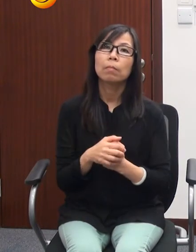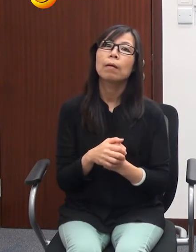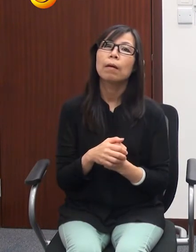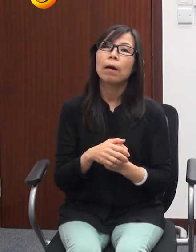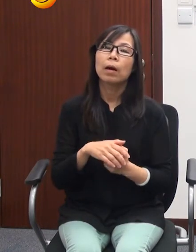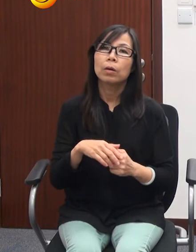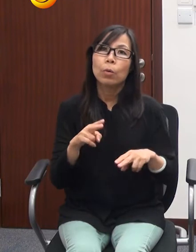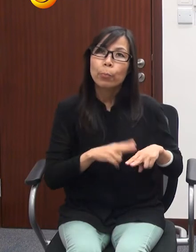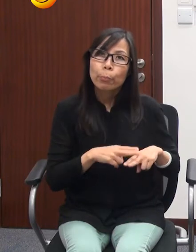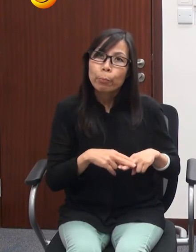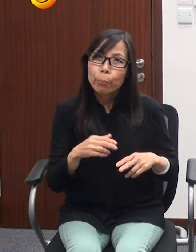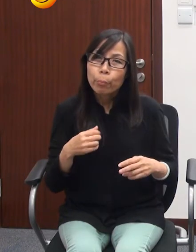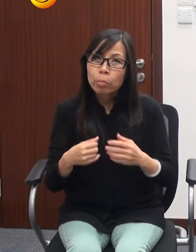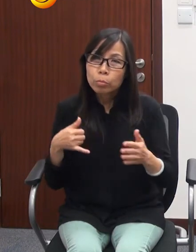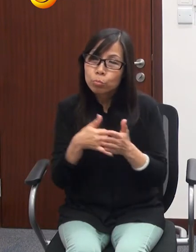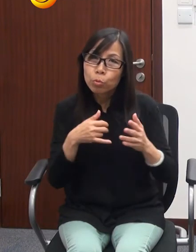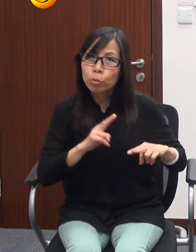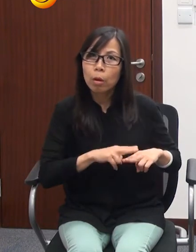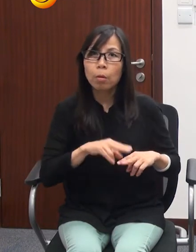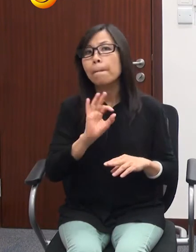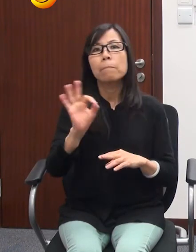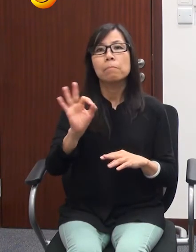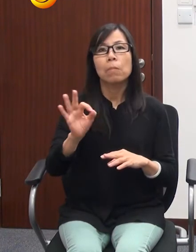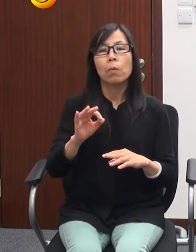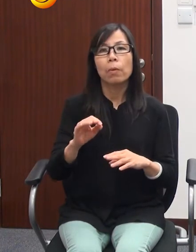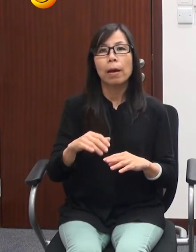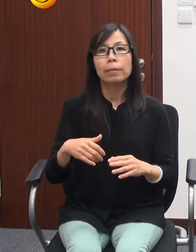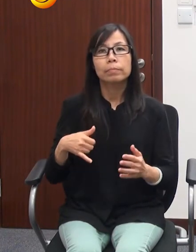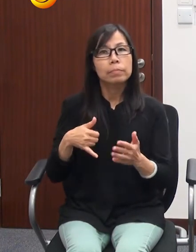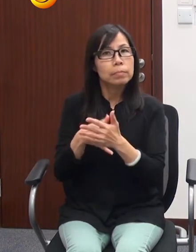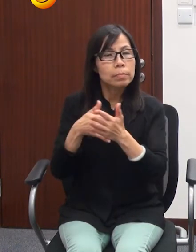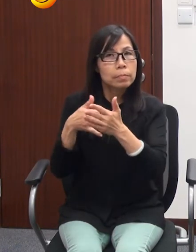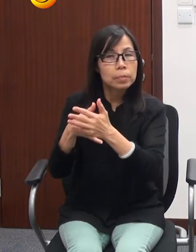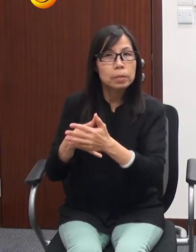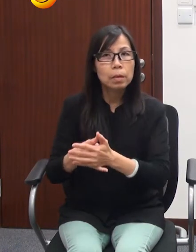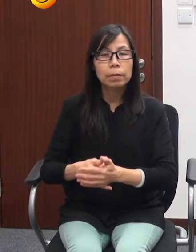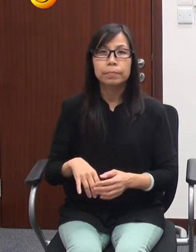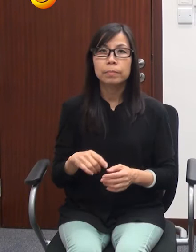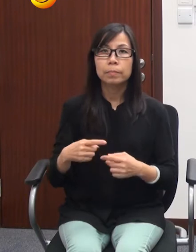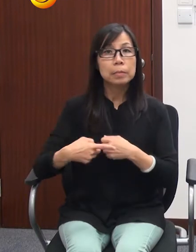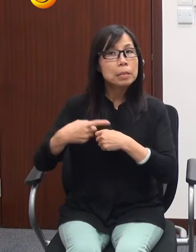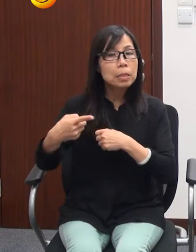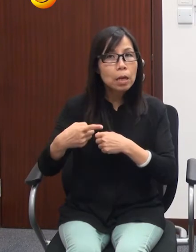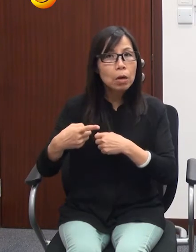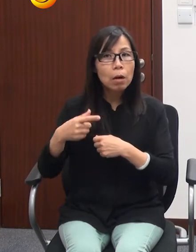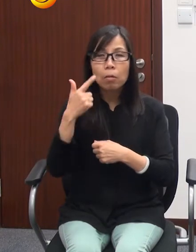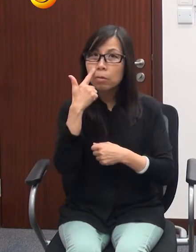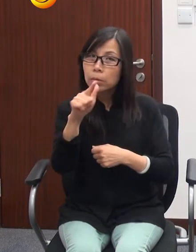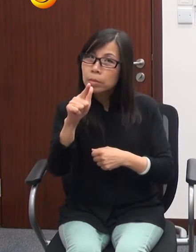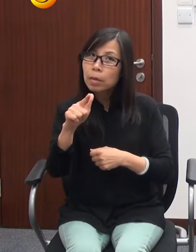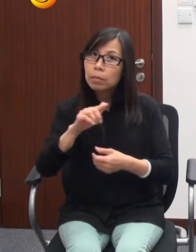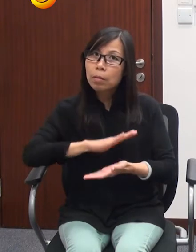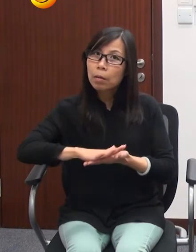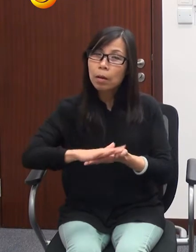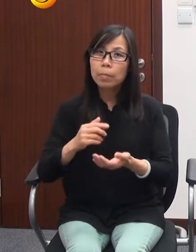大陸啲嘢啊！我嗌口號結束黨專政，佢話你唔好講大陸嘅嘢，我哋唔想搞大陸啲嘢。係個第一個我全新嘅經驗。 好得意喎！